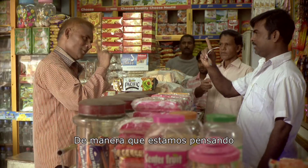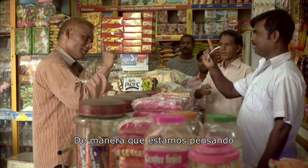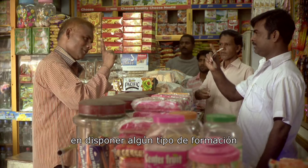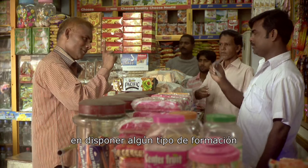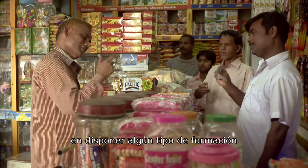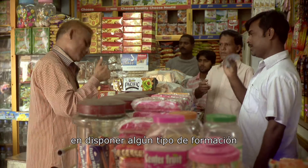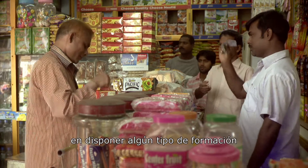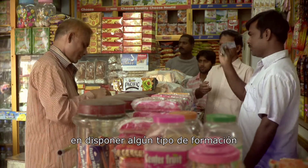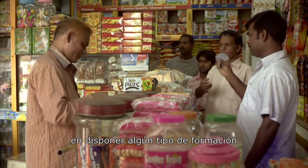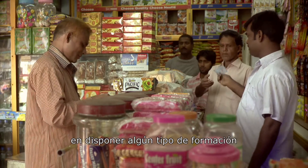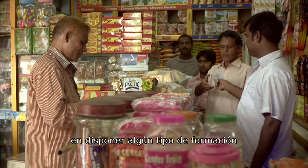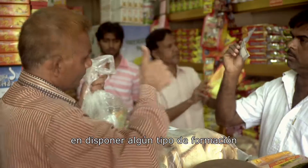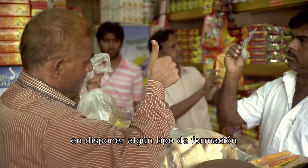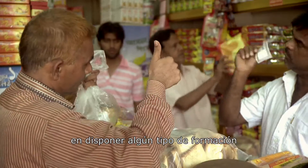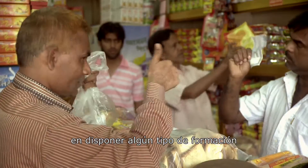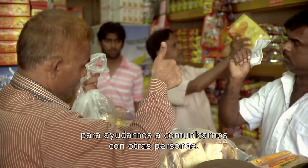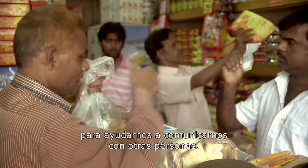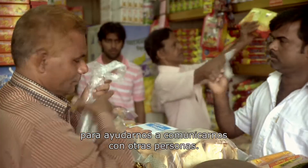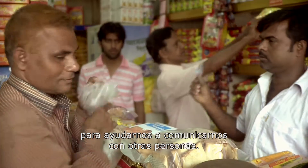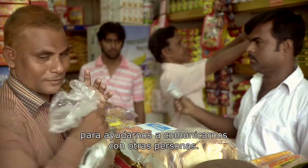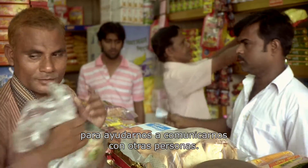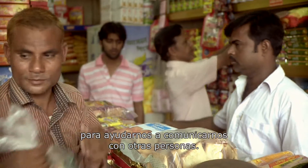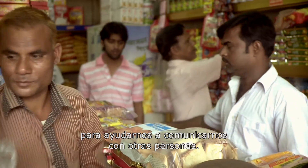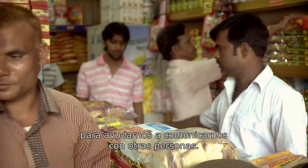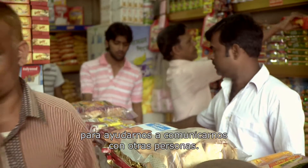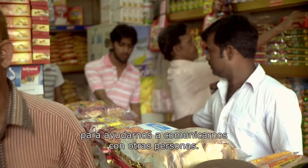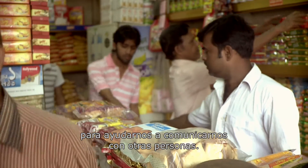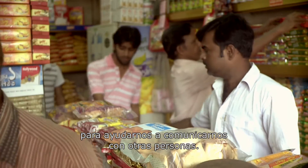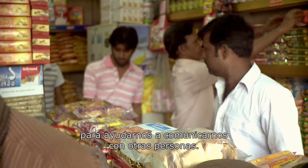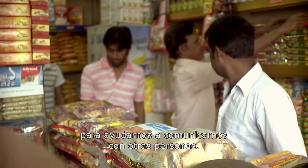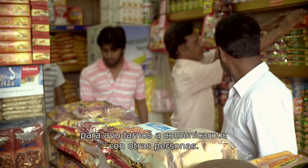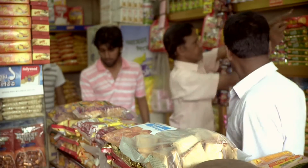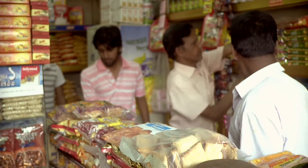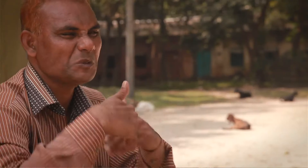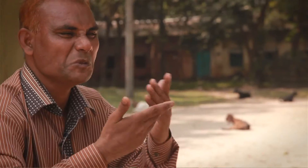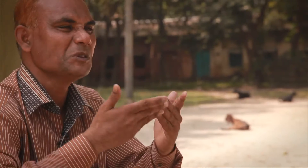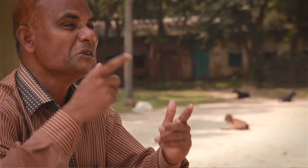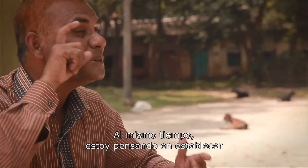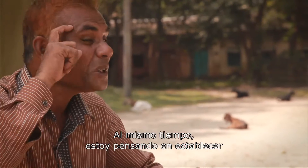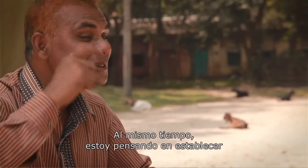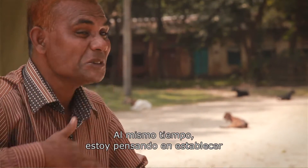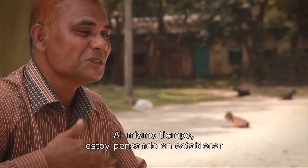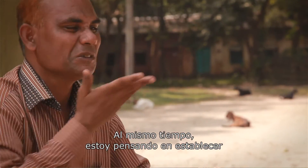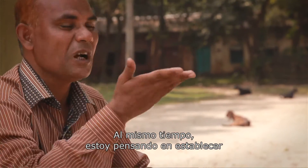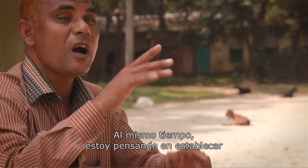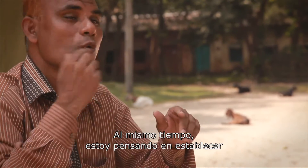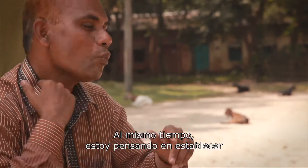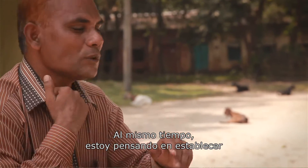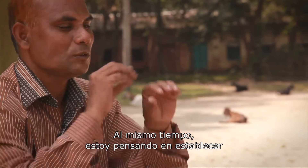en disponer algún tipo de formación para ayudarnos a comunicarnos con otras personas. Al mismo tiempo, estoy pensando en establecer